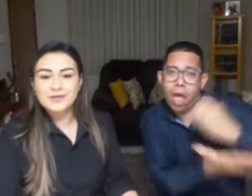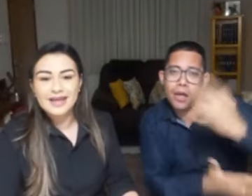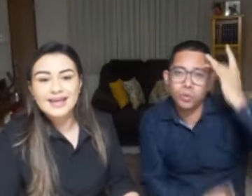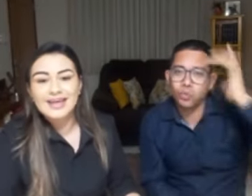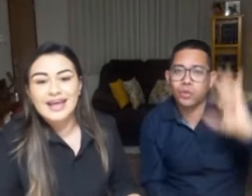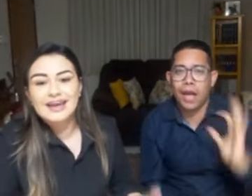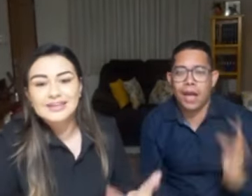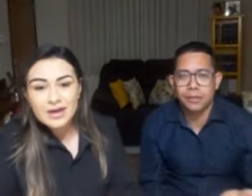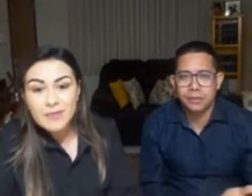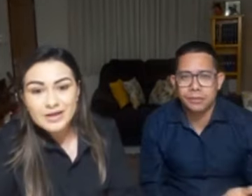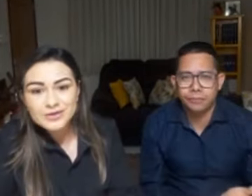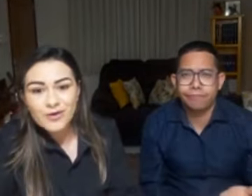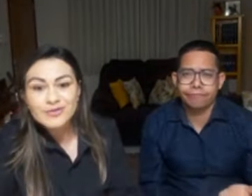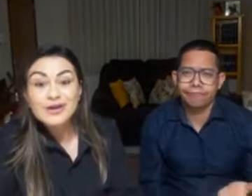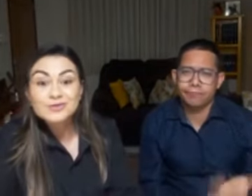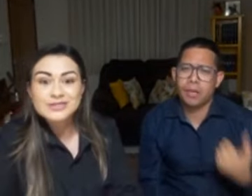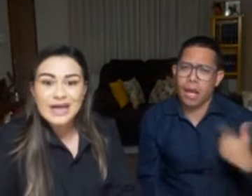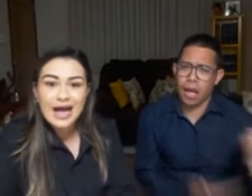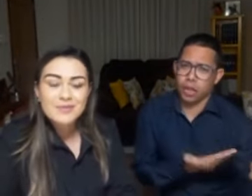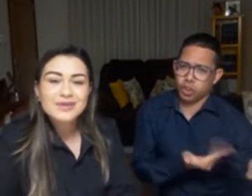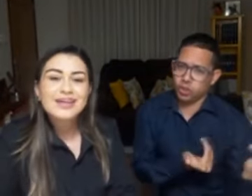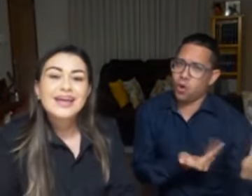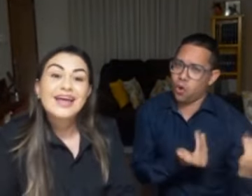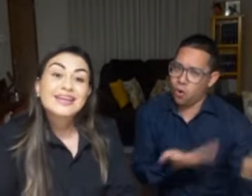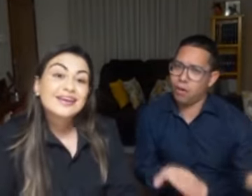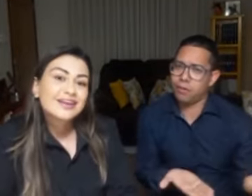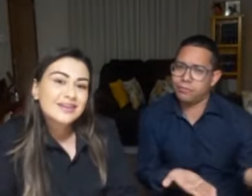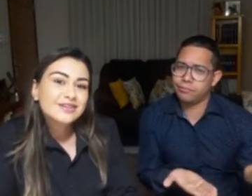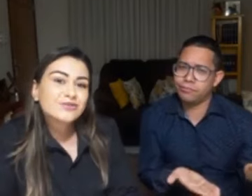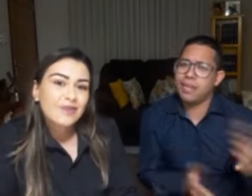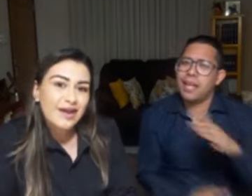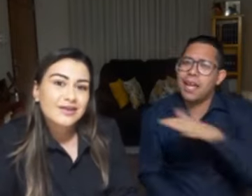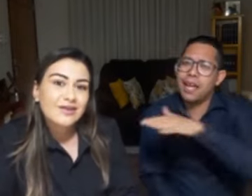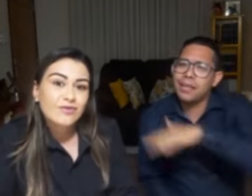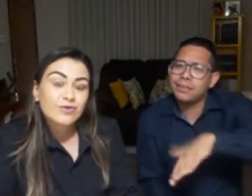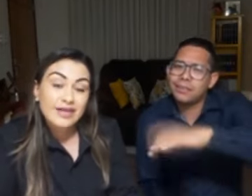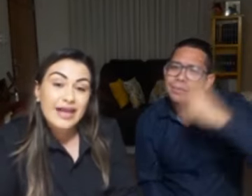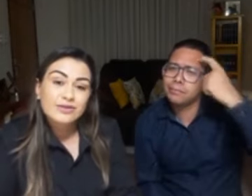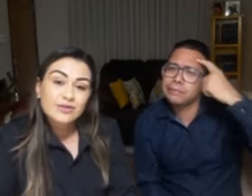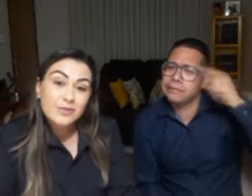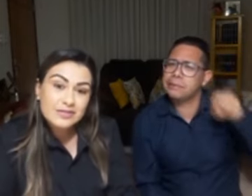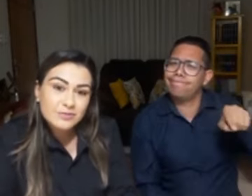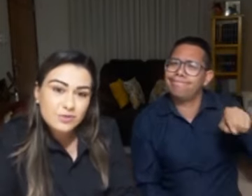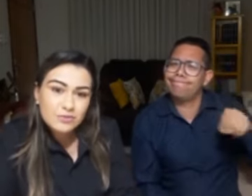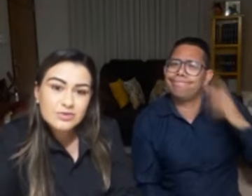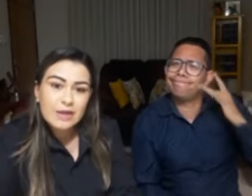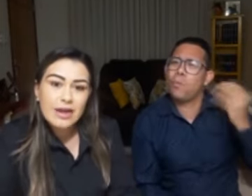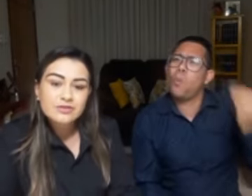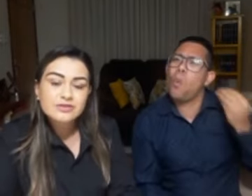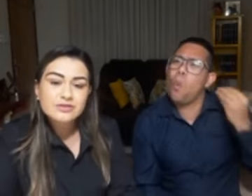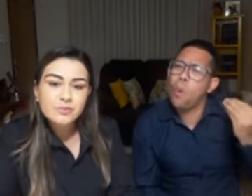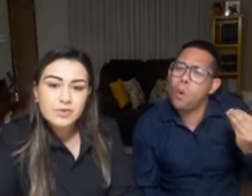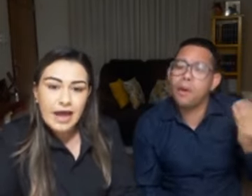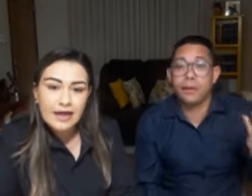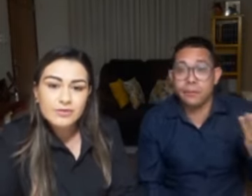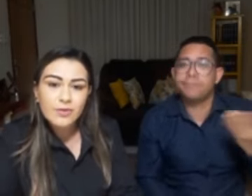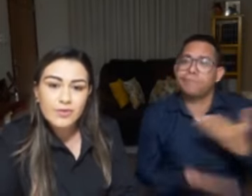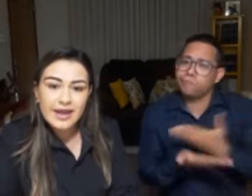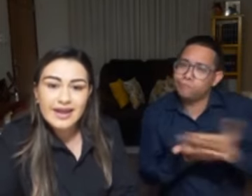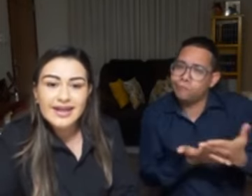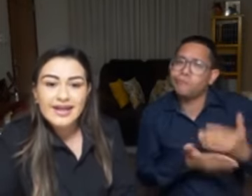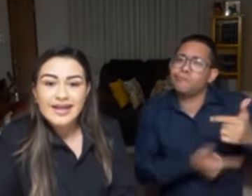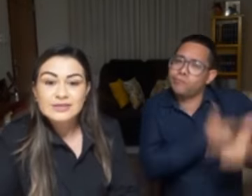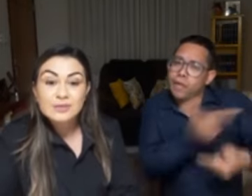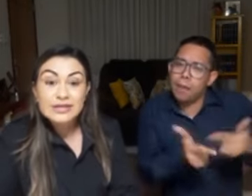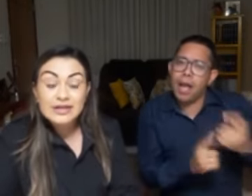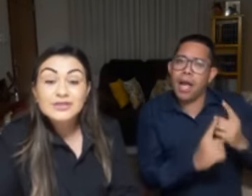pessoa, né, ela já era uma jovem, não sabe que Cristo vai voltar. E aí nós começamos todo um trabalho de discipulado com